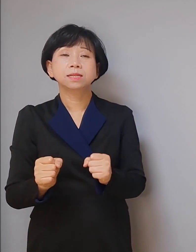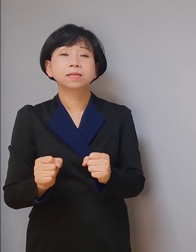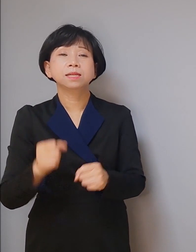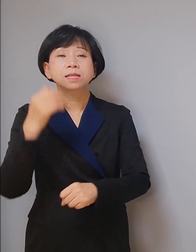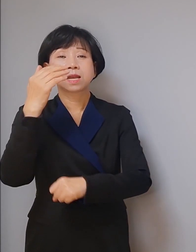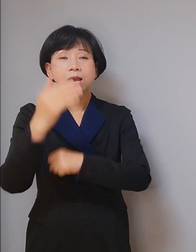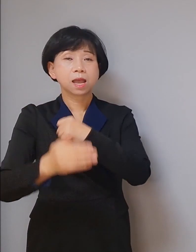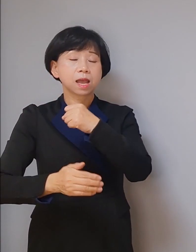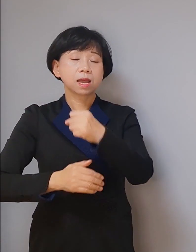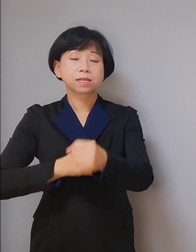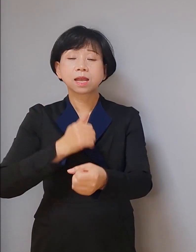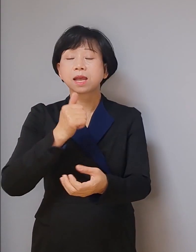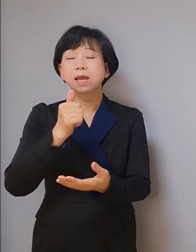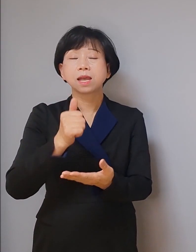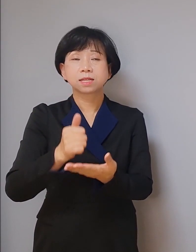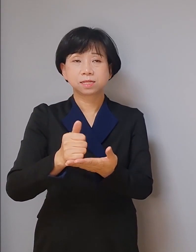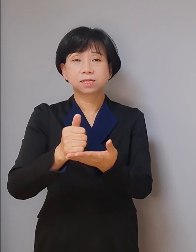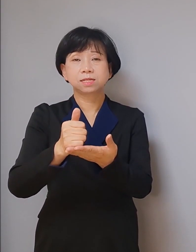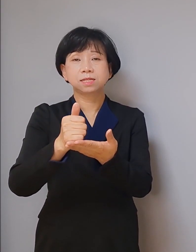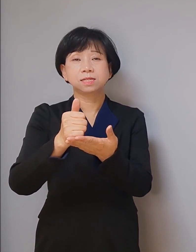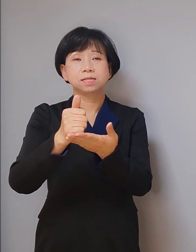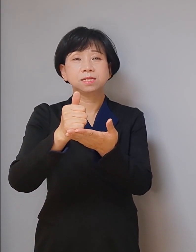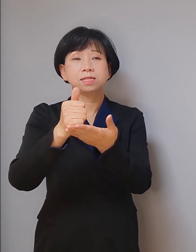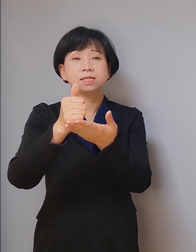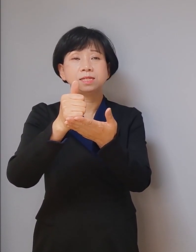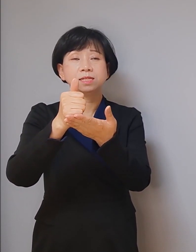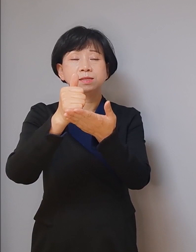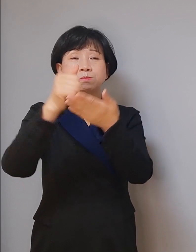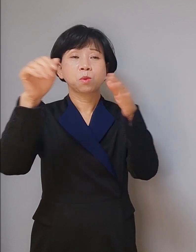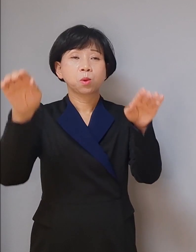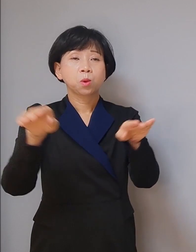살아계시. 우리 후렴 더 할까요? 모든 영광,